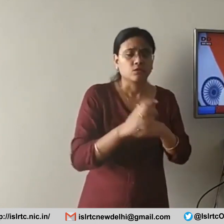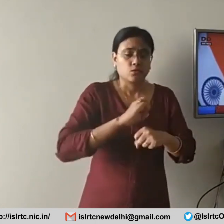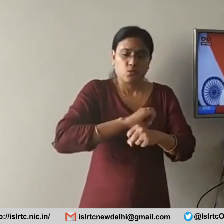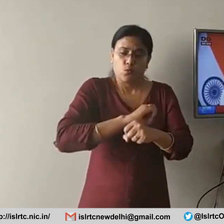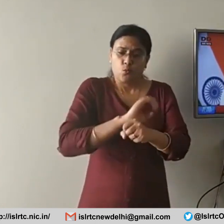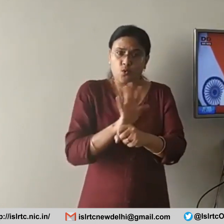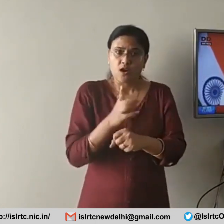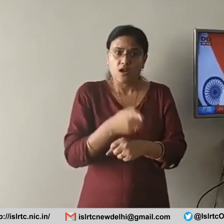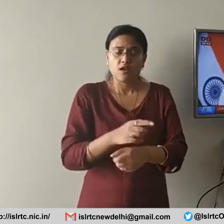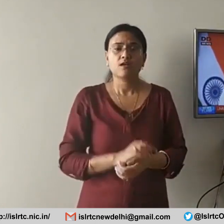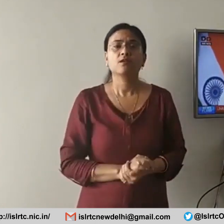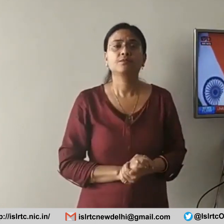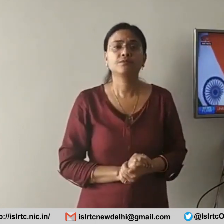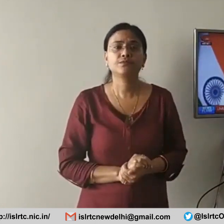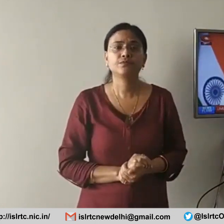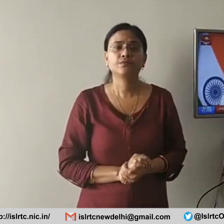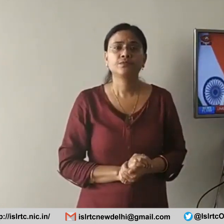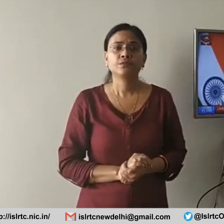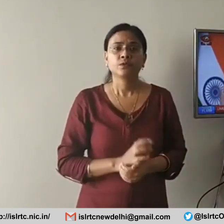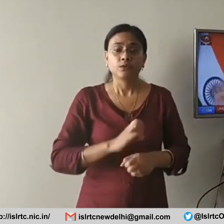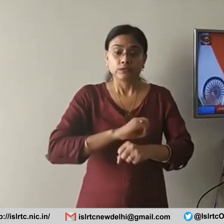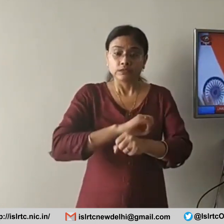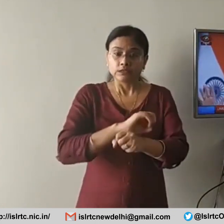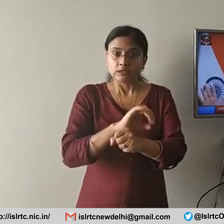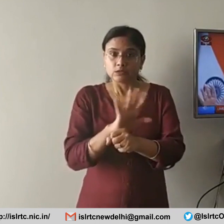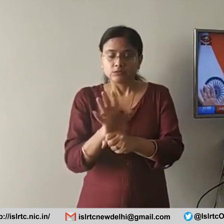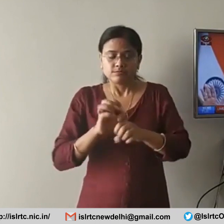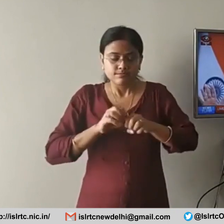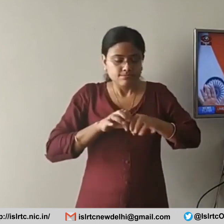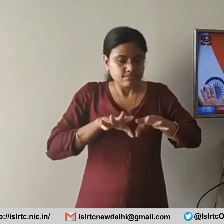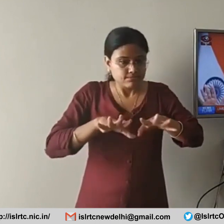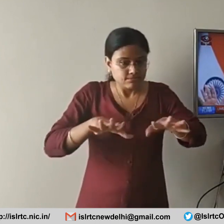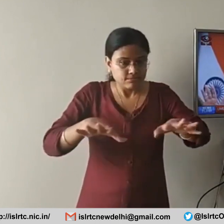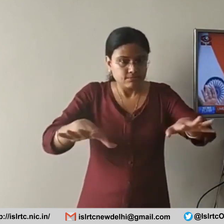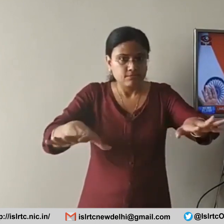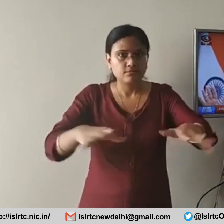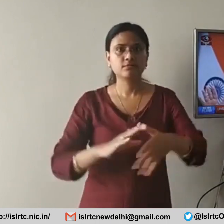कोरोना जिस तरह फैल रहा है,